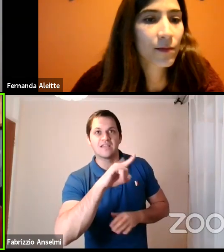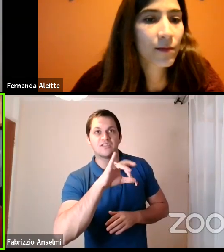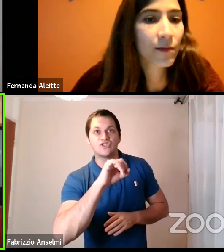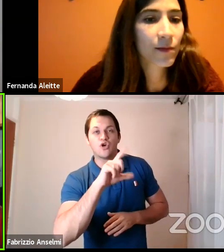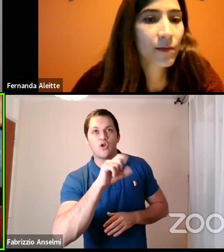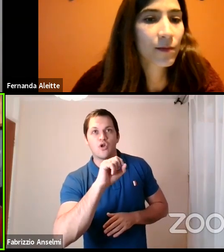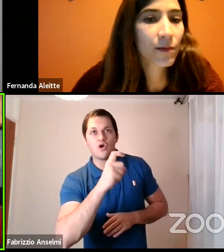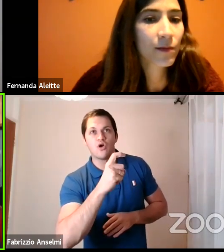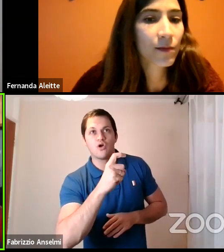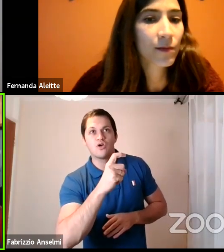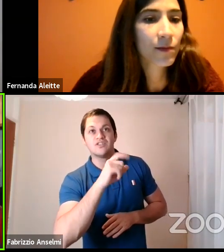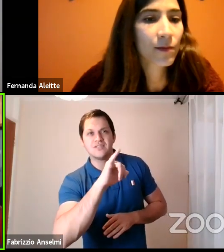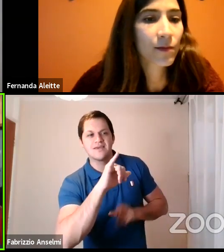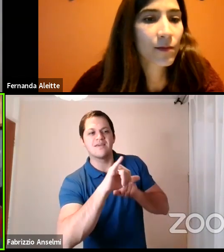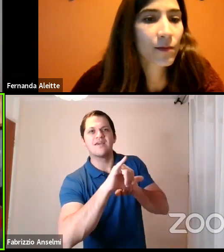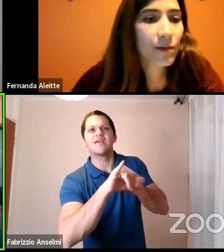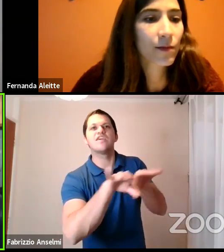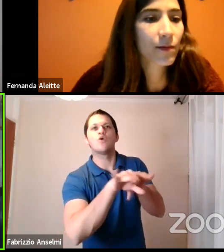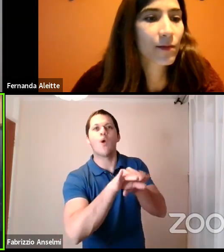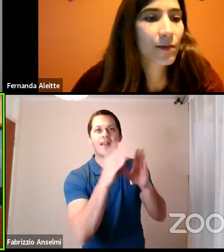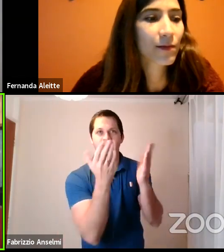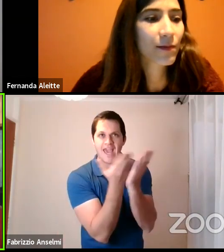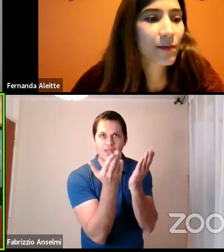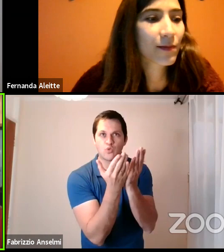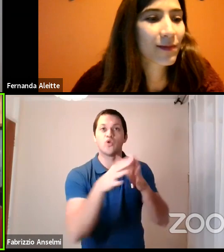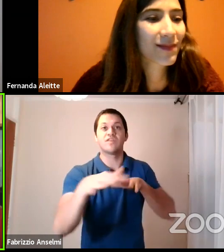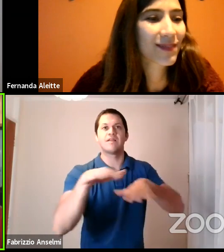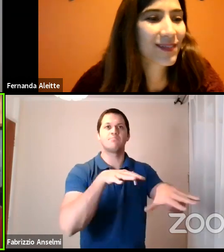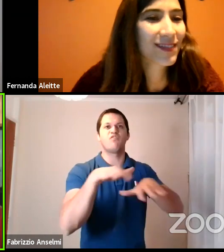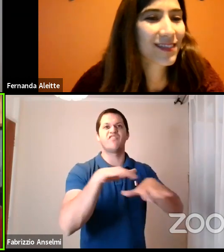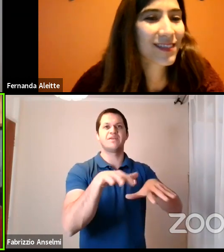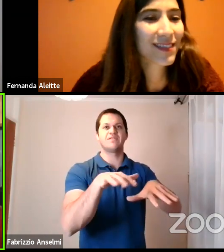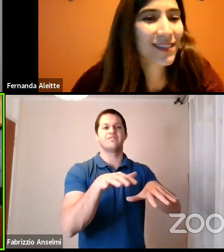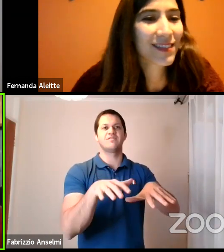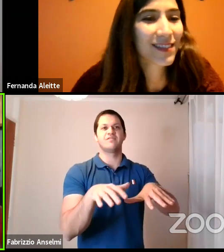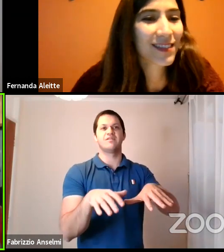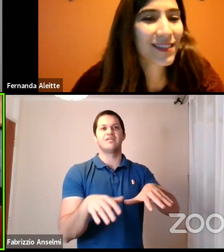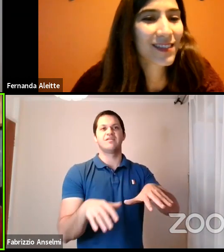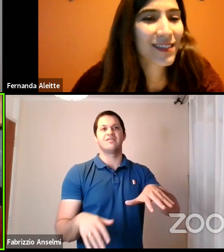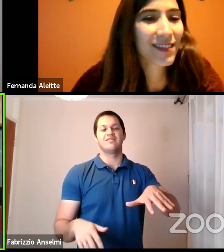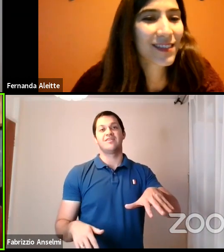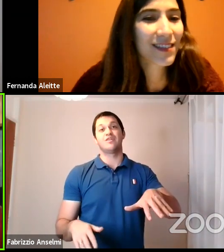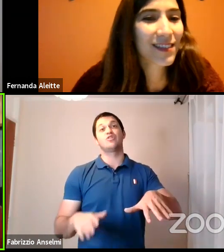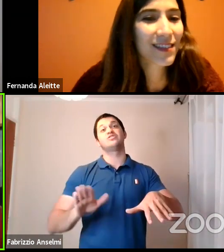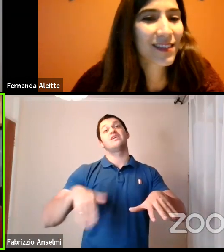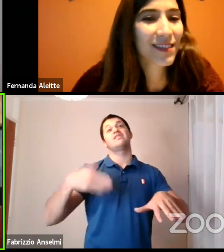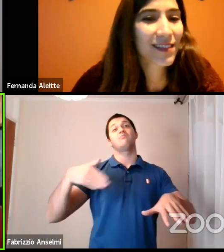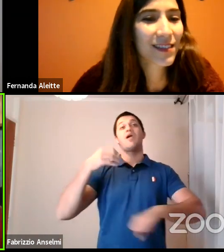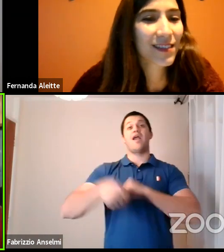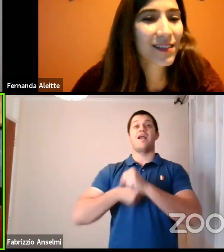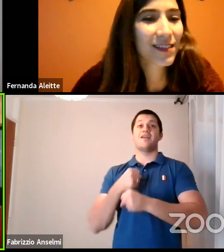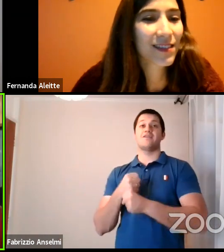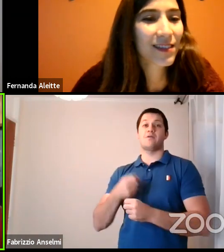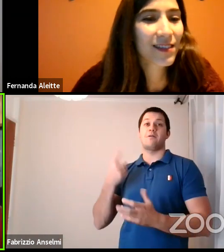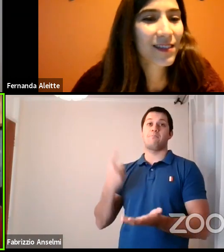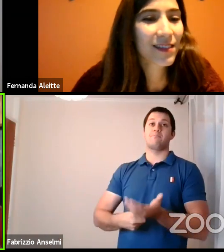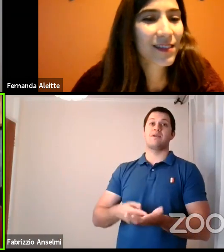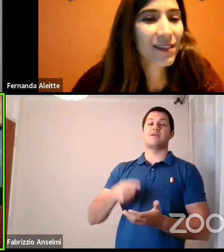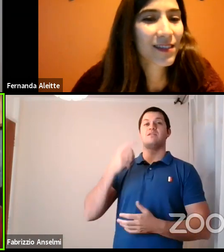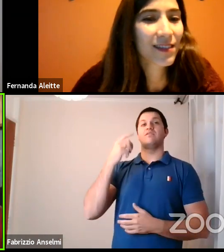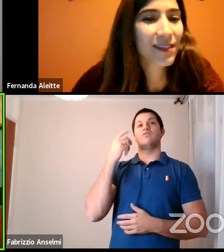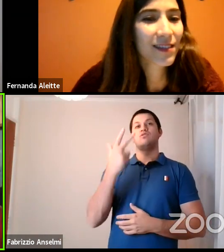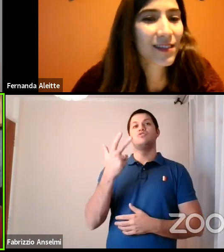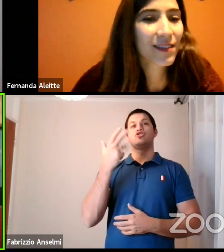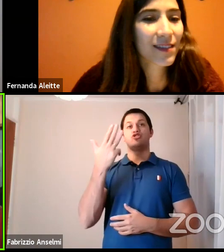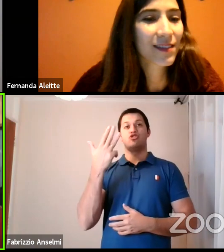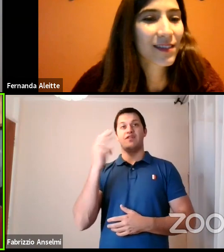¿ya? Y a nosotros nos llega de rebote en la década del 90, cuando pasamos a